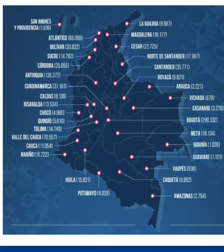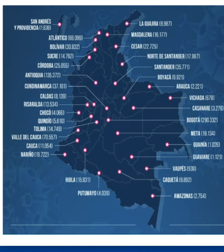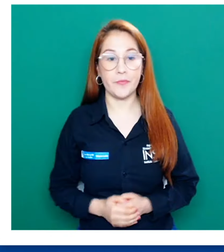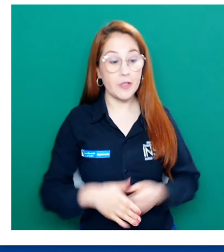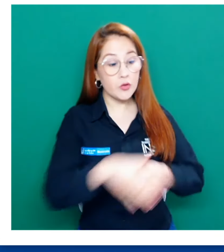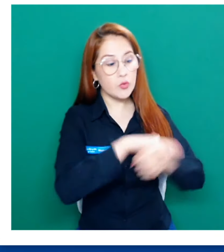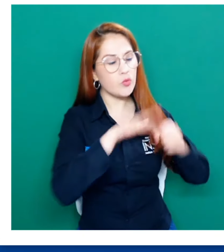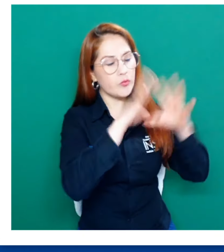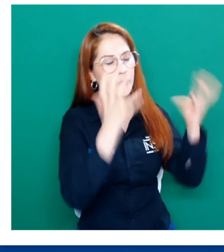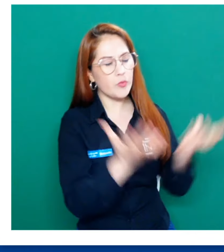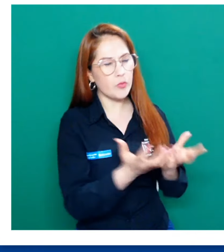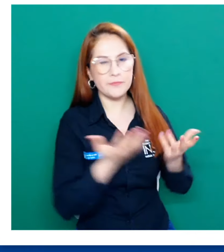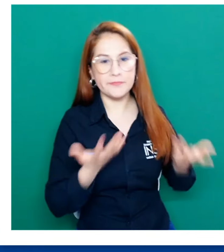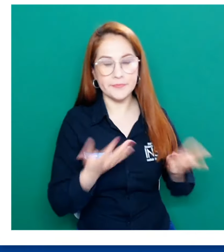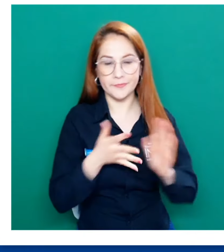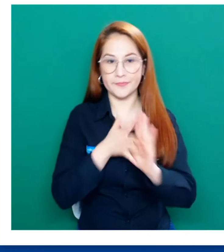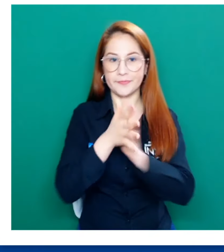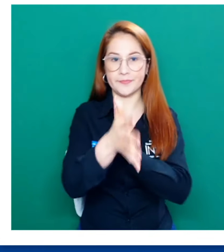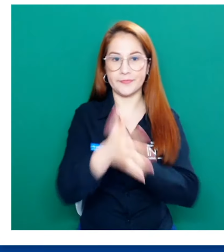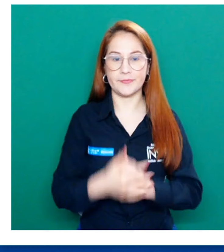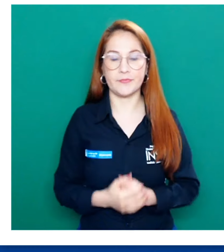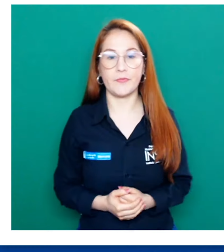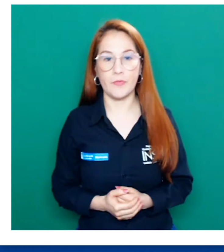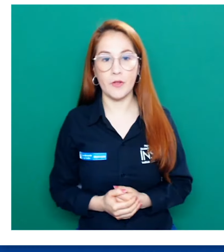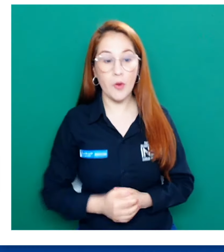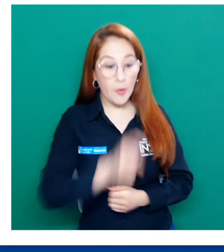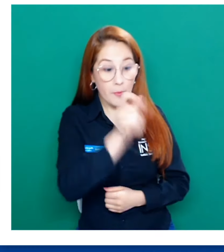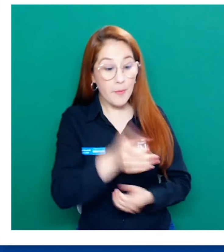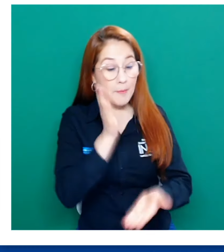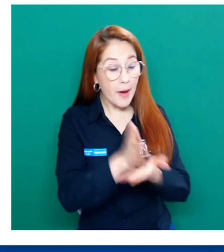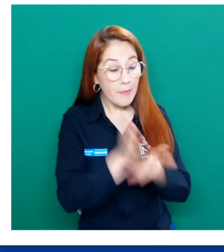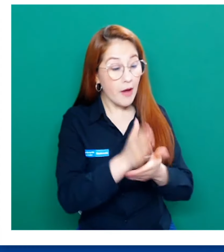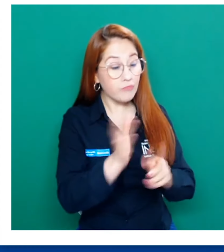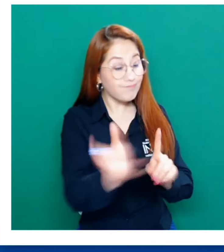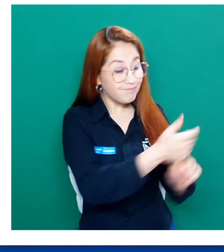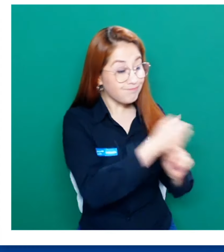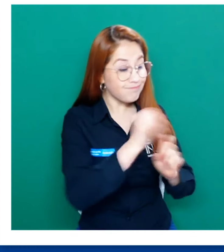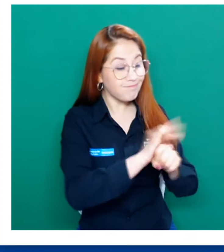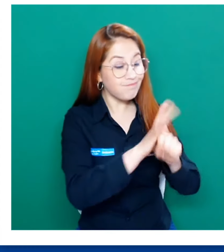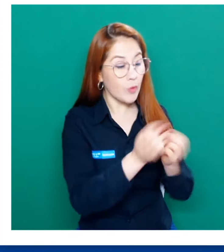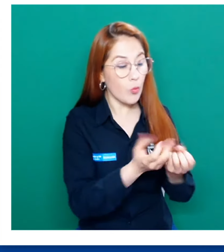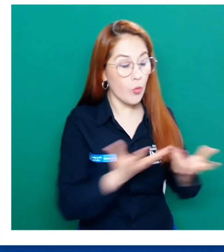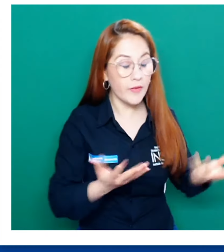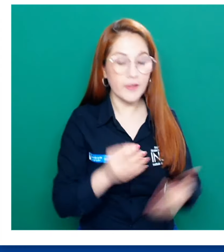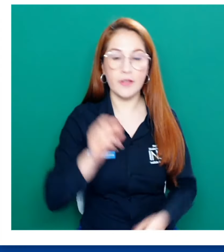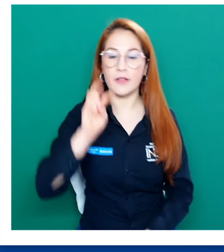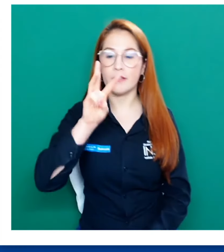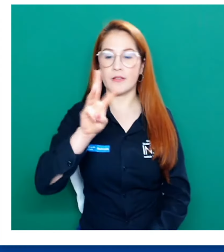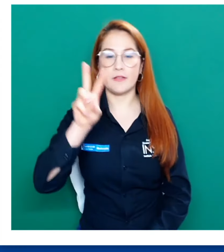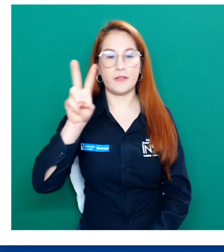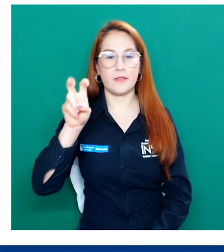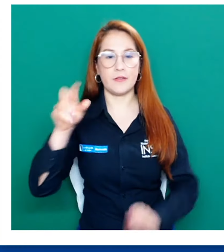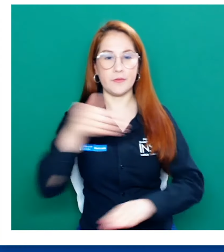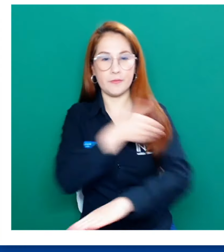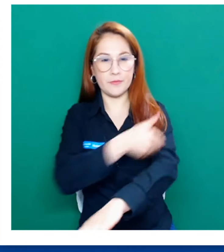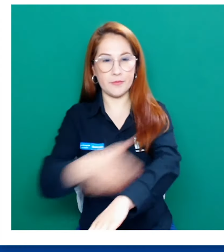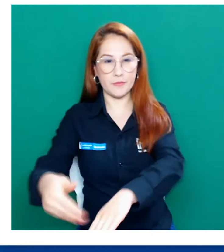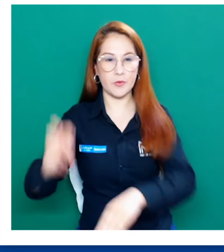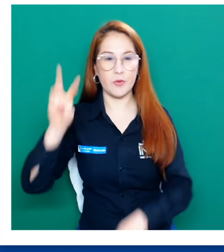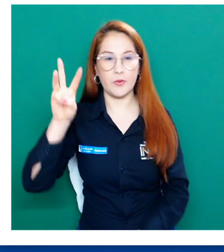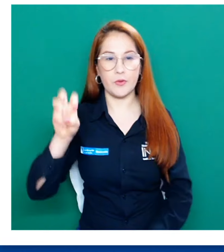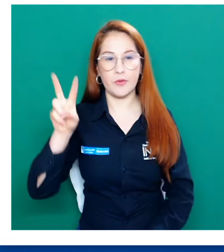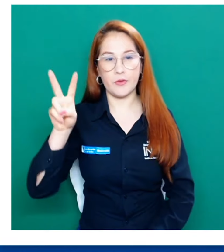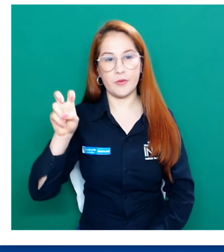La situación en el mundo es la siguiente. Número de casos confirmados. 37